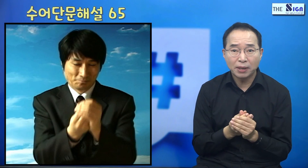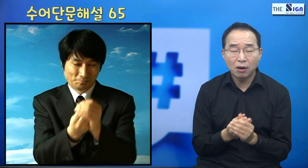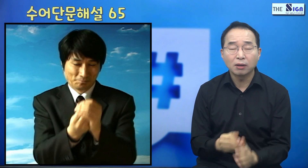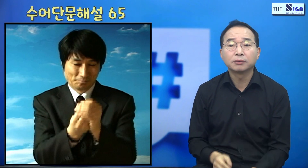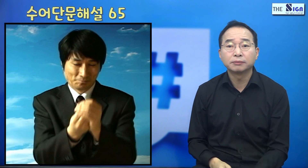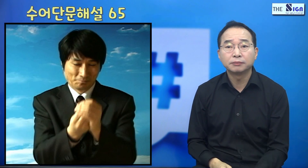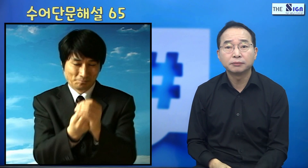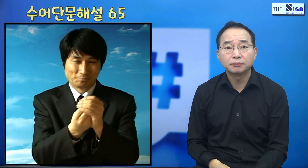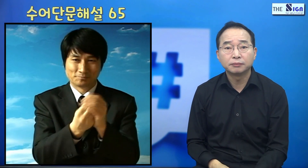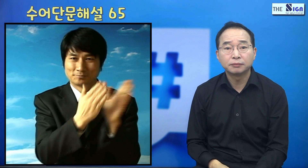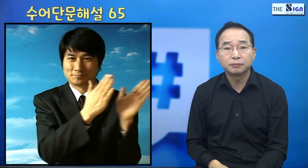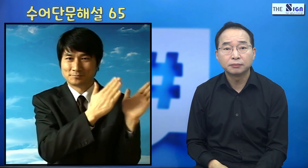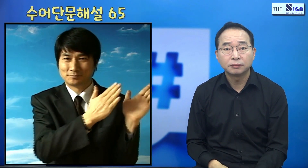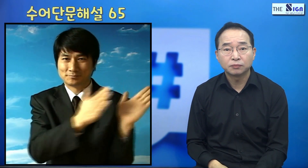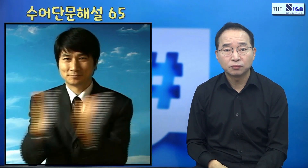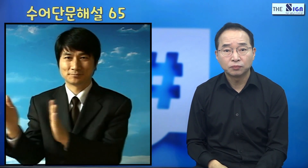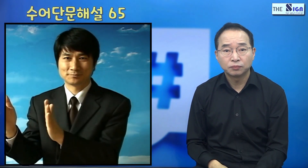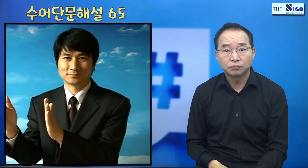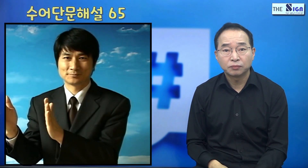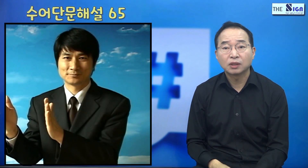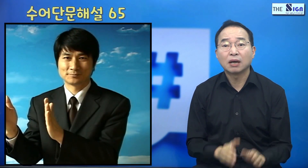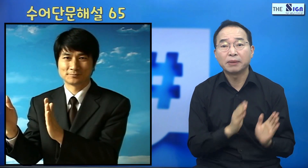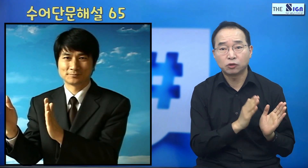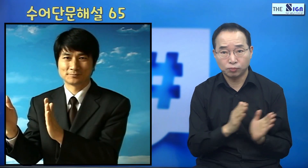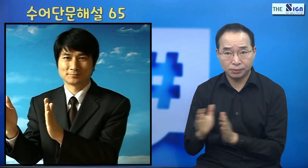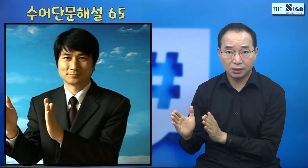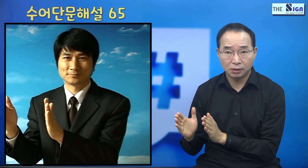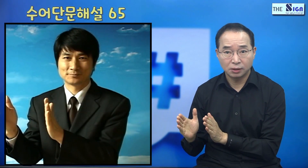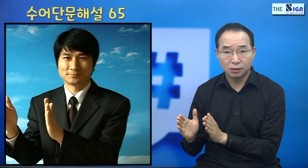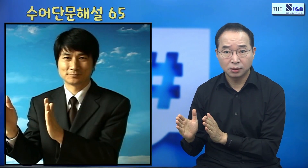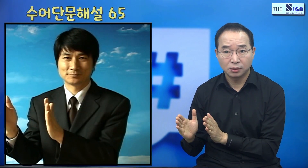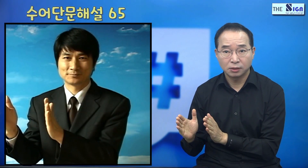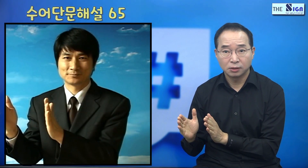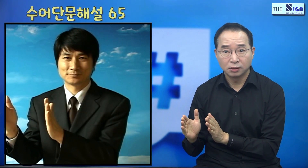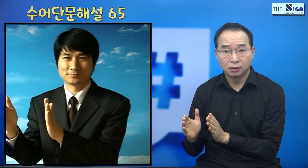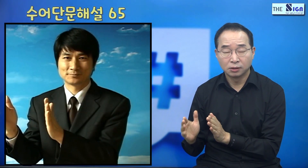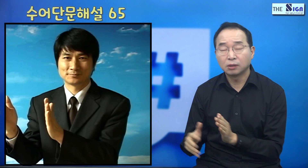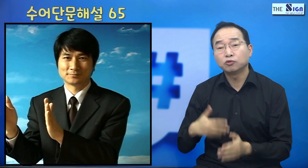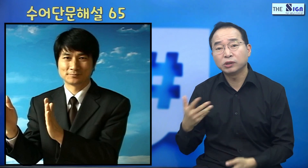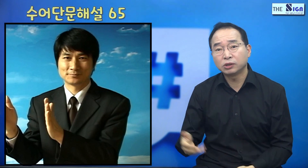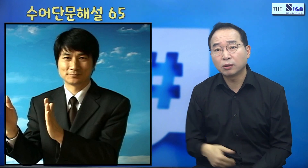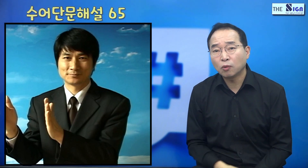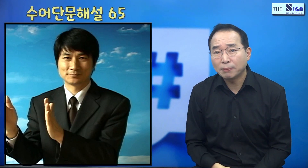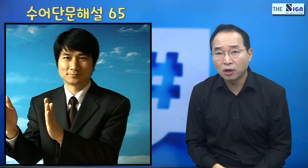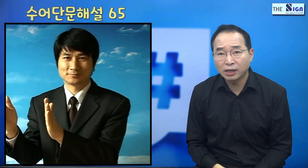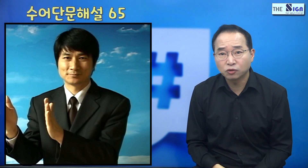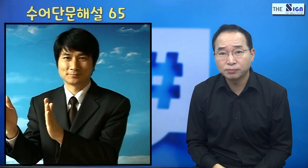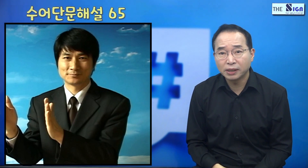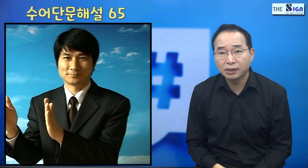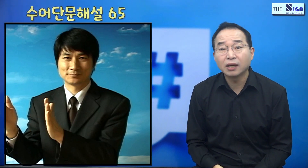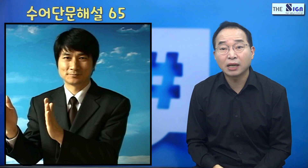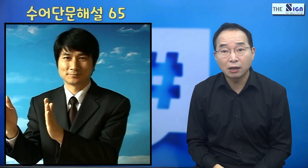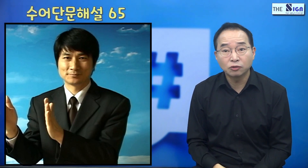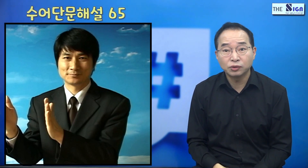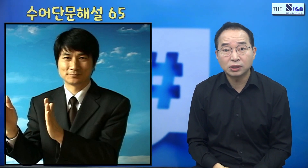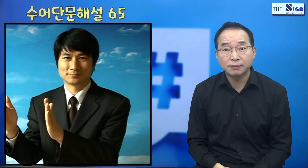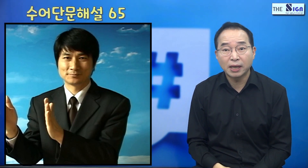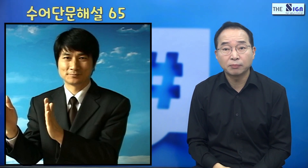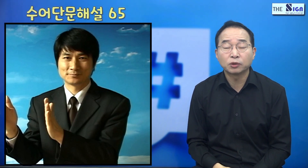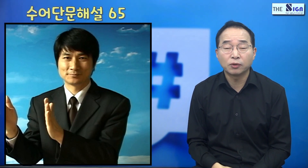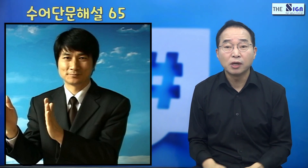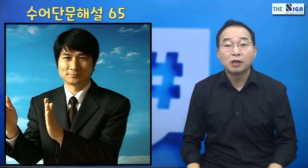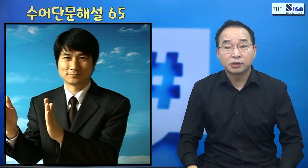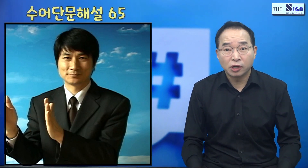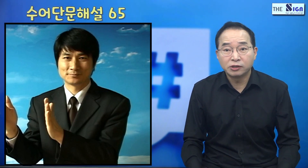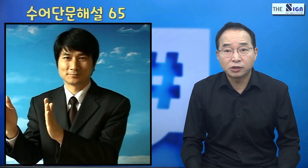그래서 완벽, 그 다음에 준비. 그럼 우리 실험은 완벽하게 준비해야 돼 라는 것도